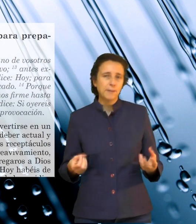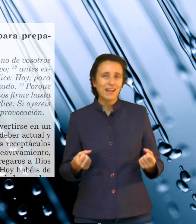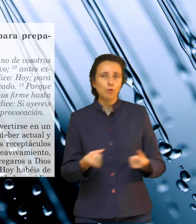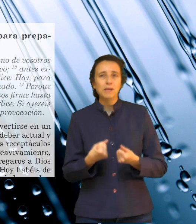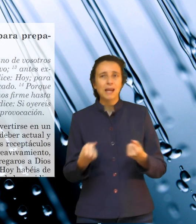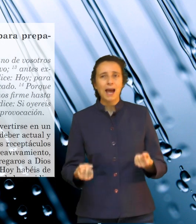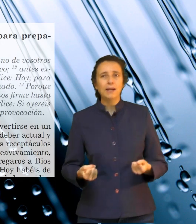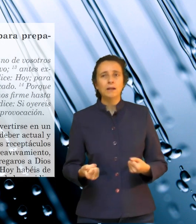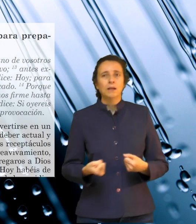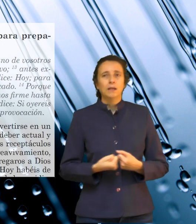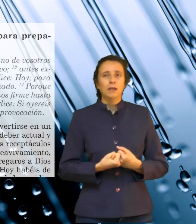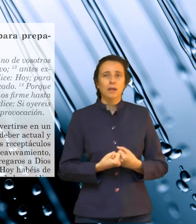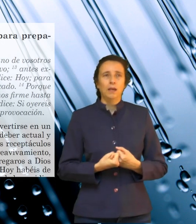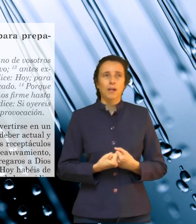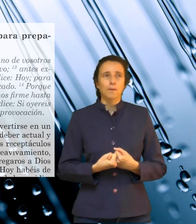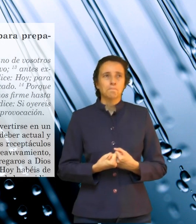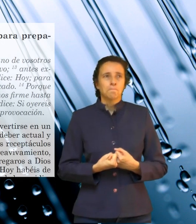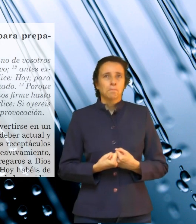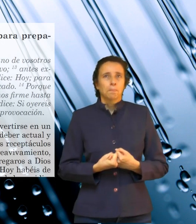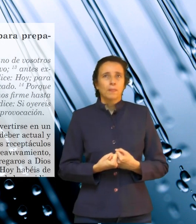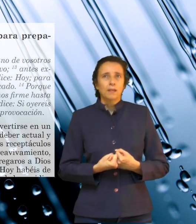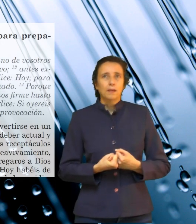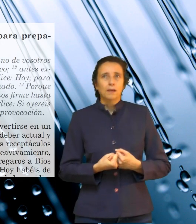impotencia para dominar